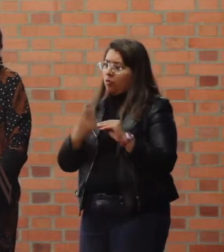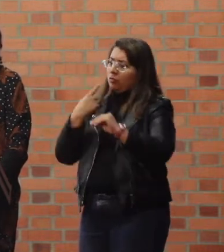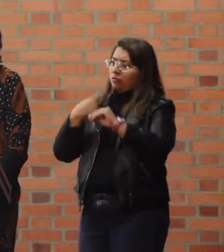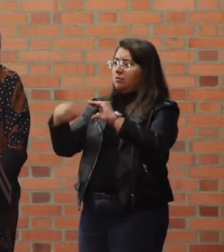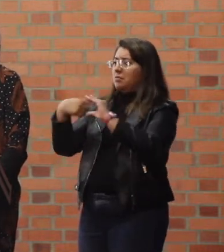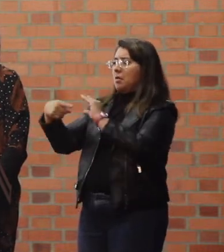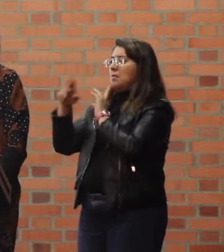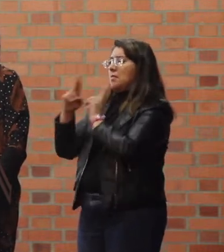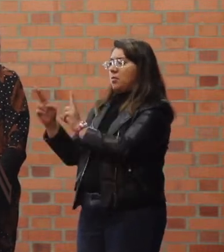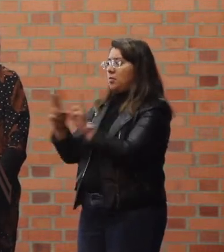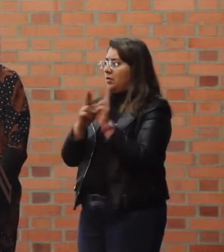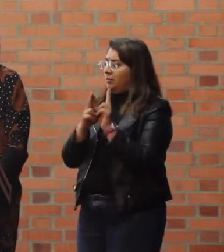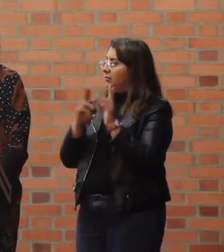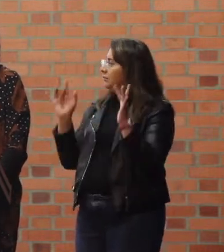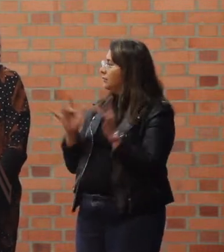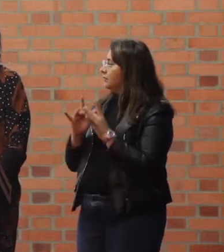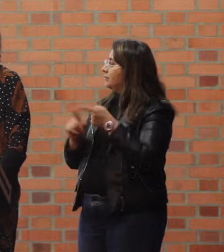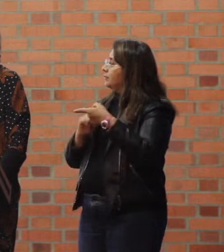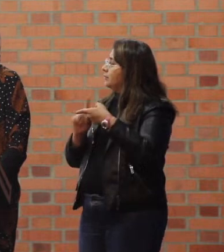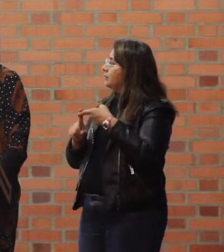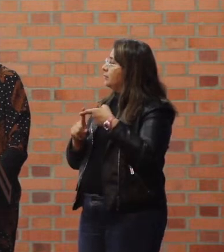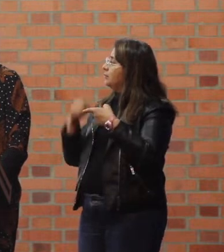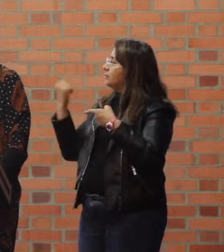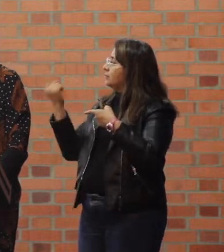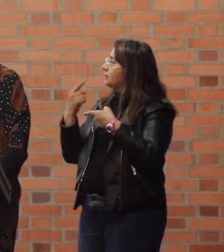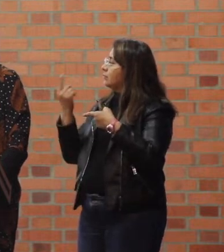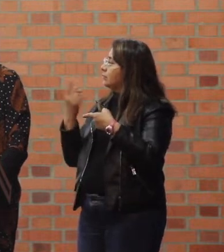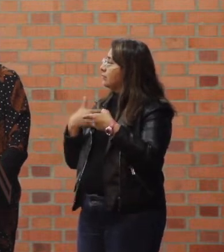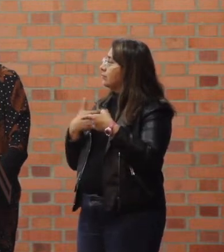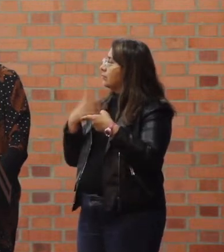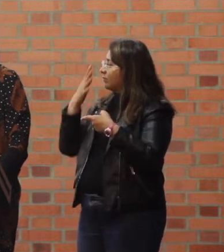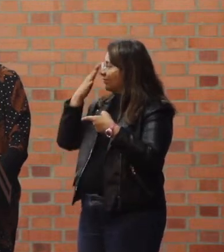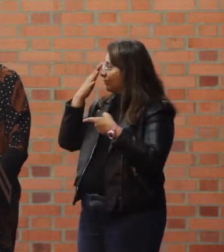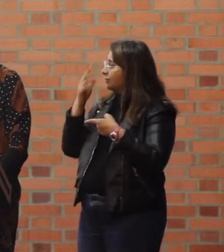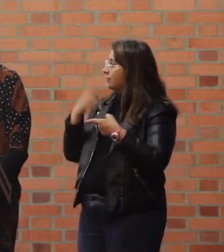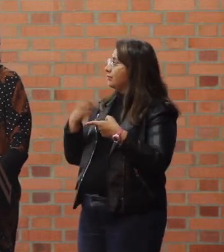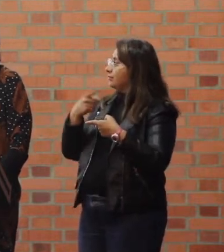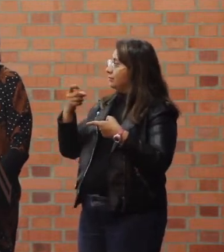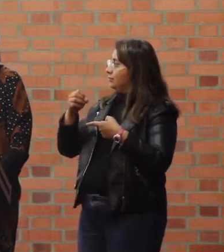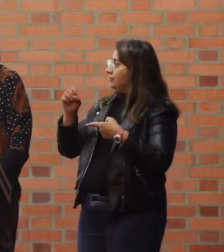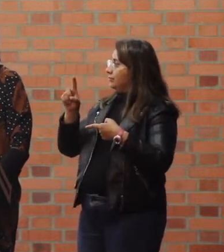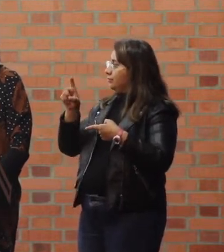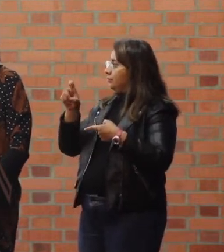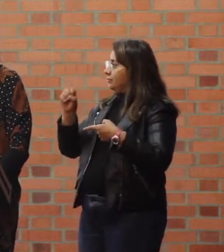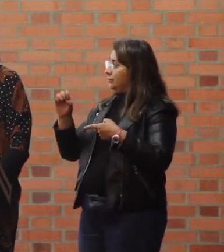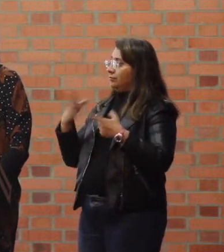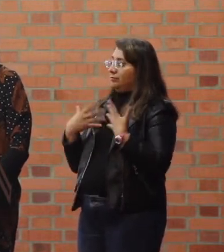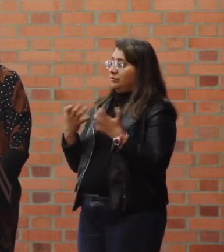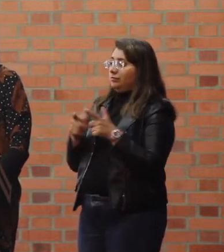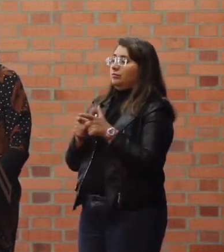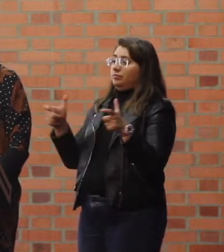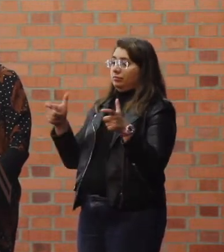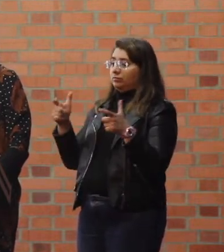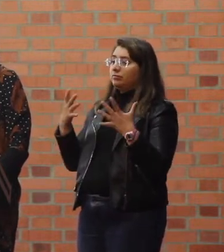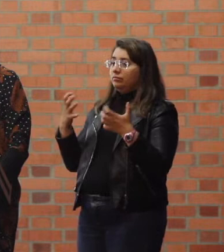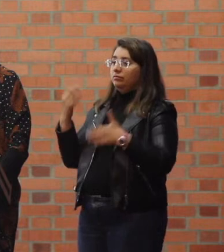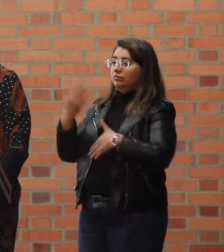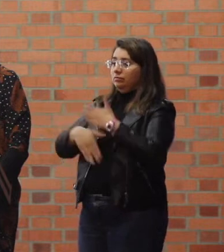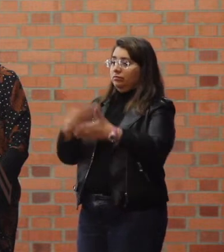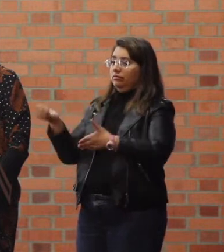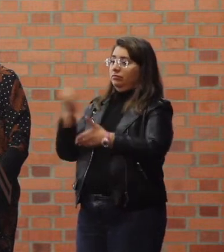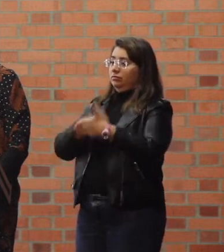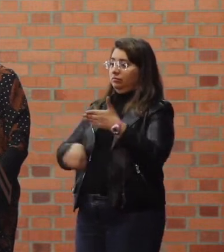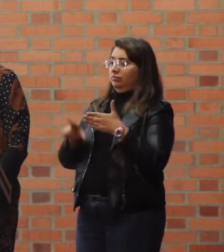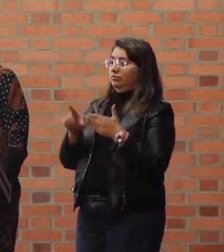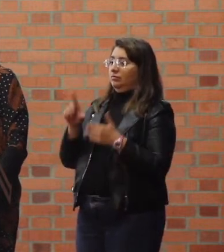muy sorprendentes el primero es que solamente el 20% de las personas en Colombia creen que las mujeres deberían ir a la cárcel por haberse hecho